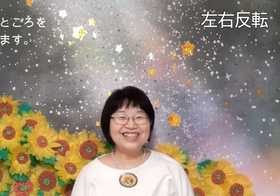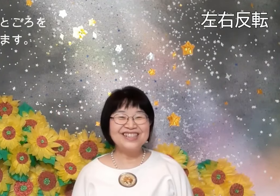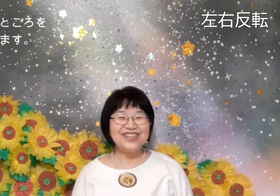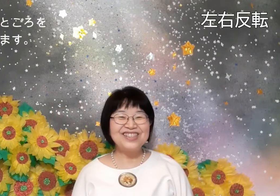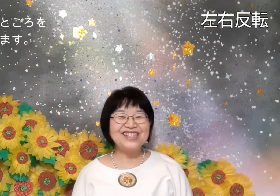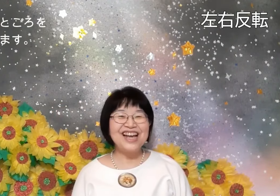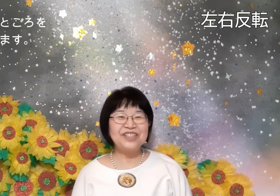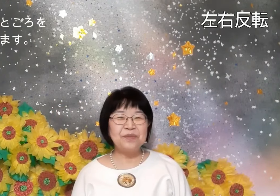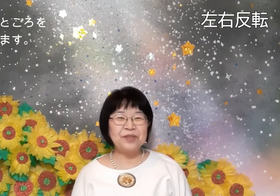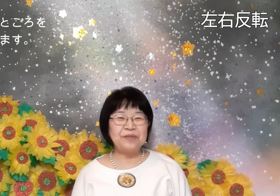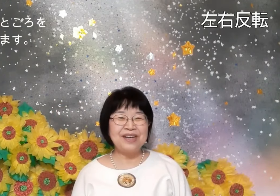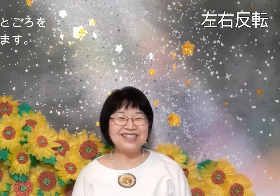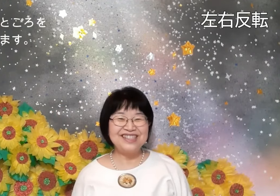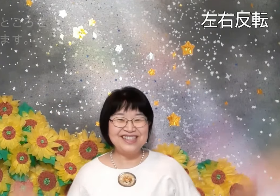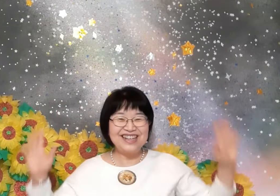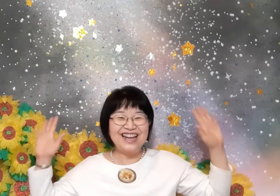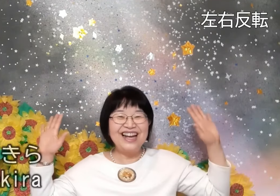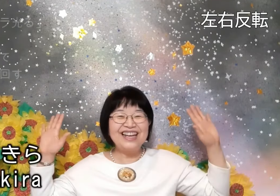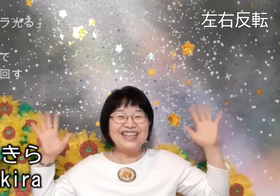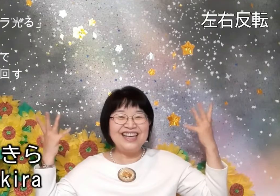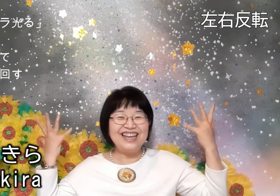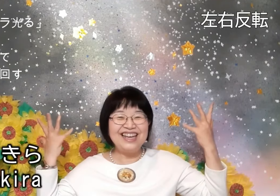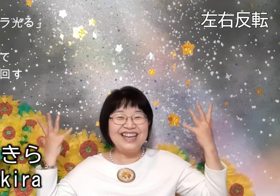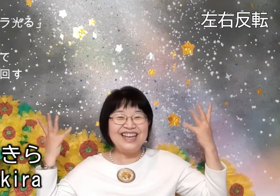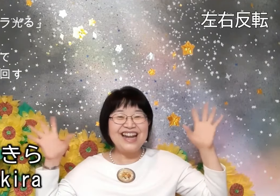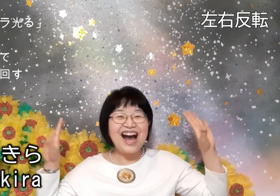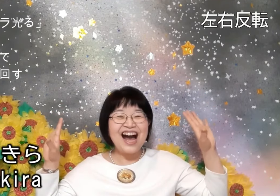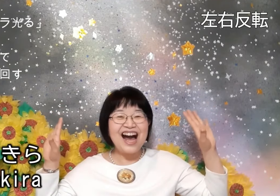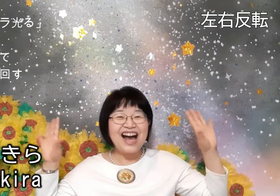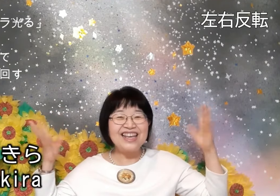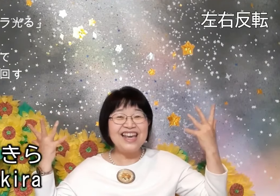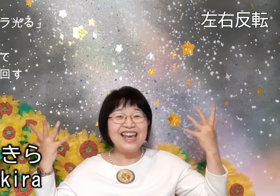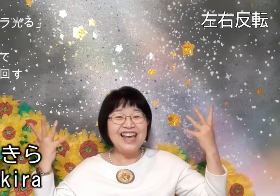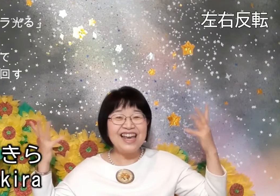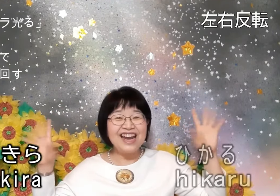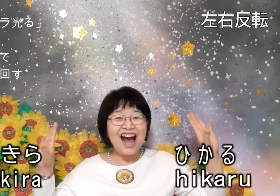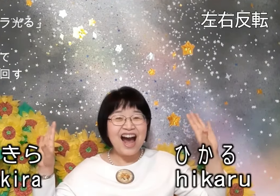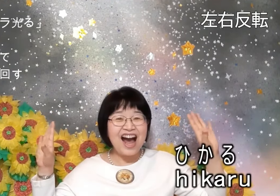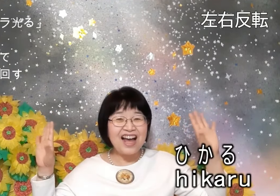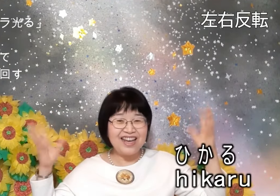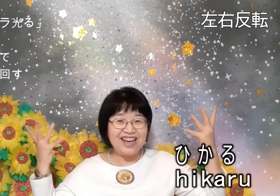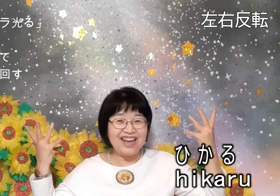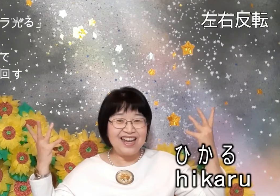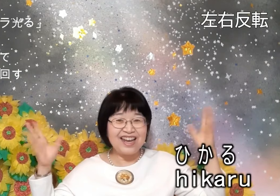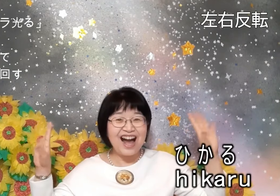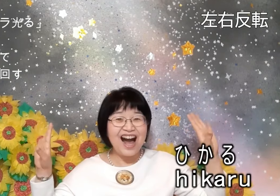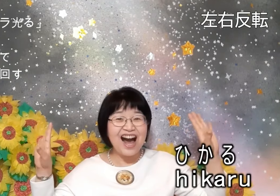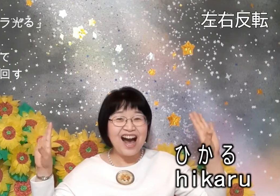そして最初に戻ります。 キラキラ光